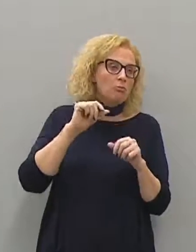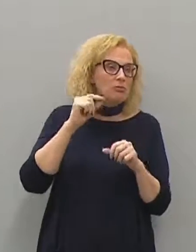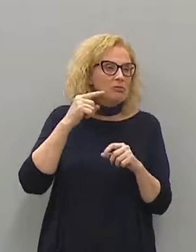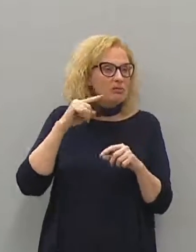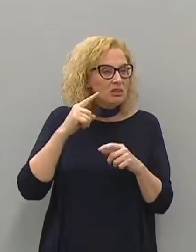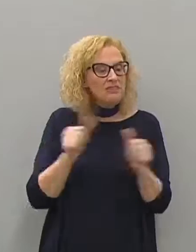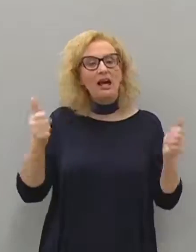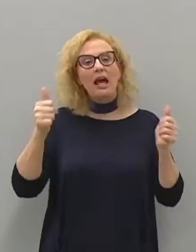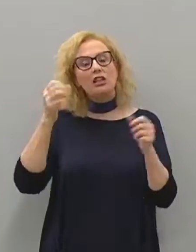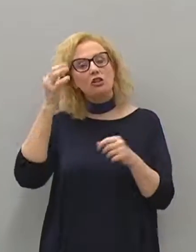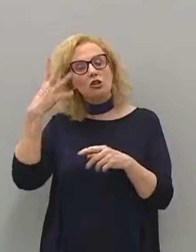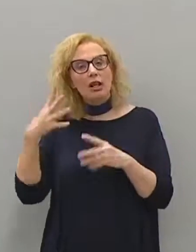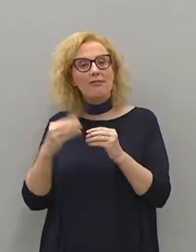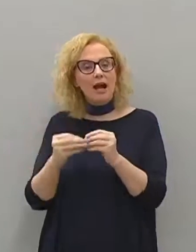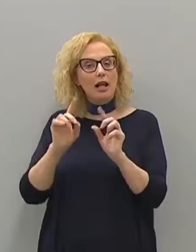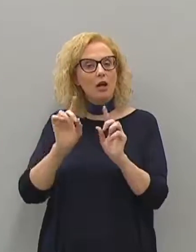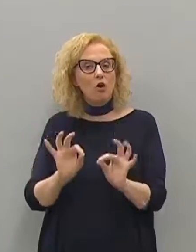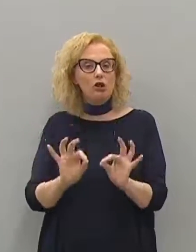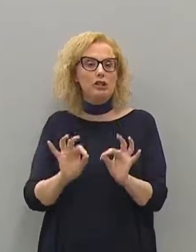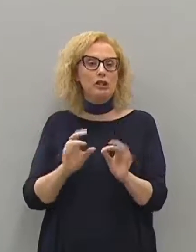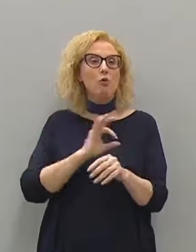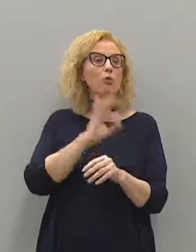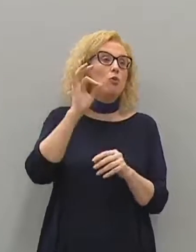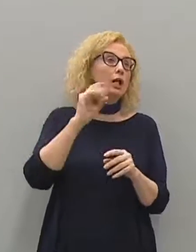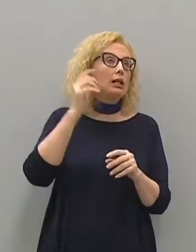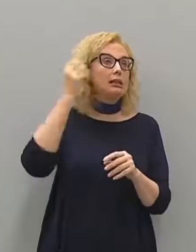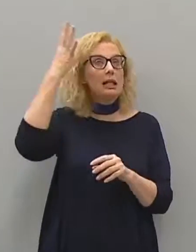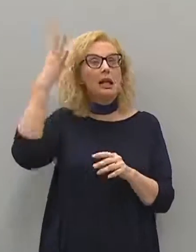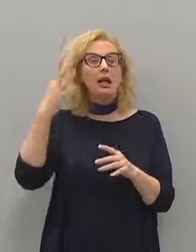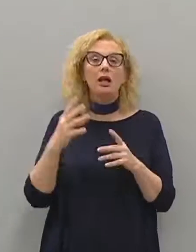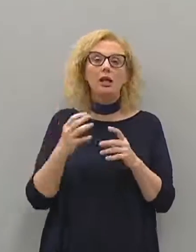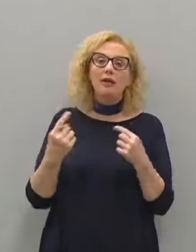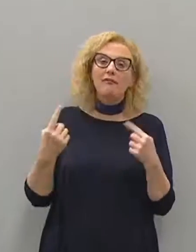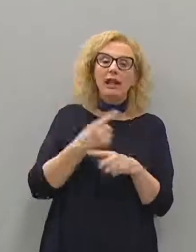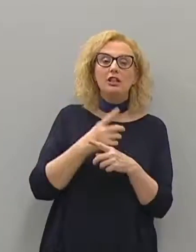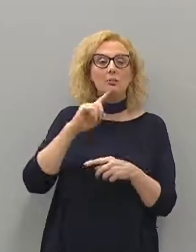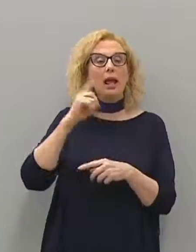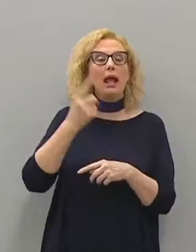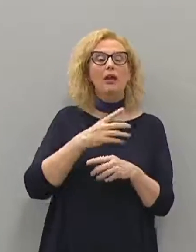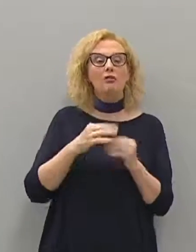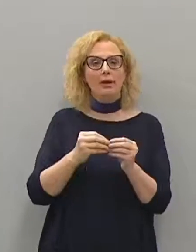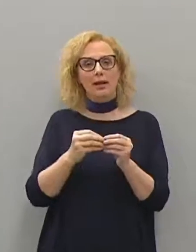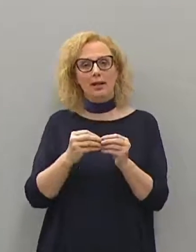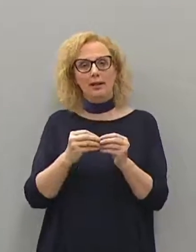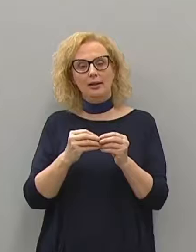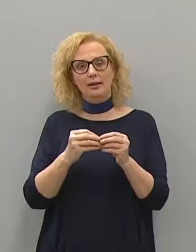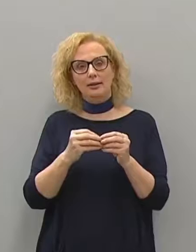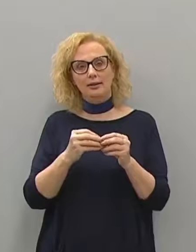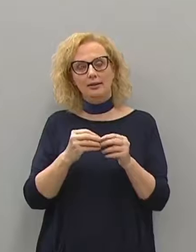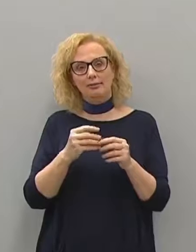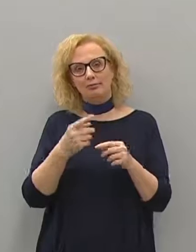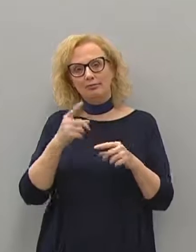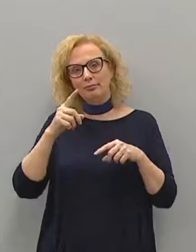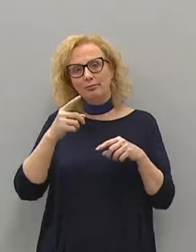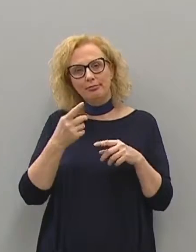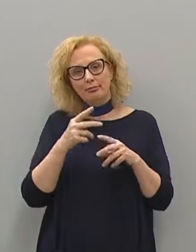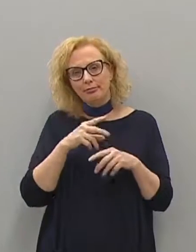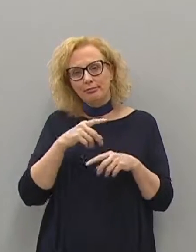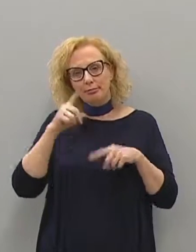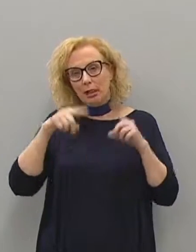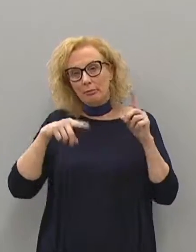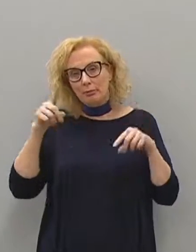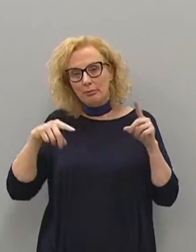come o come si sarebbe potuto fare se invece di fare cui vivo e faceva tenga un altro modo tipico diciamo